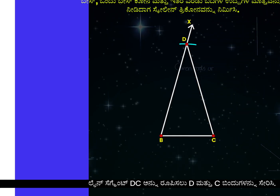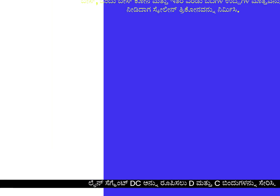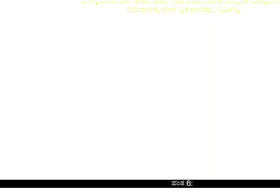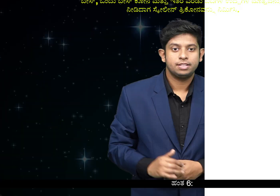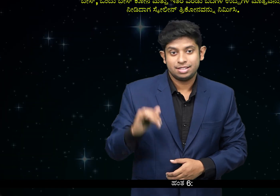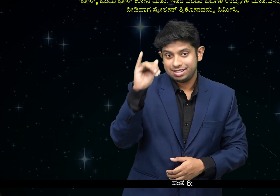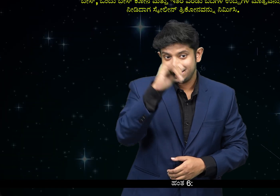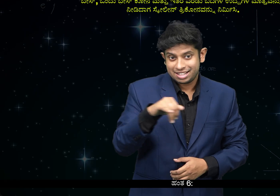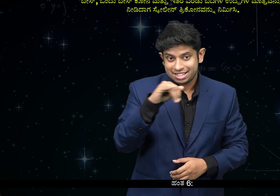ಹಂತ 6.